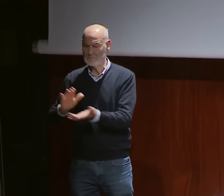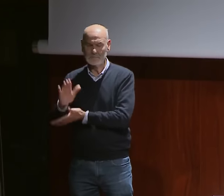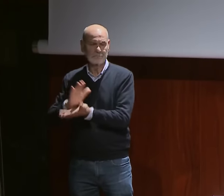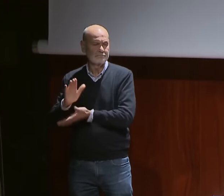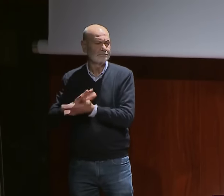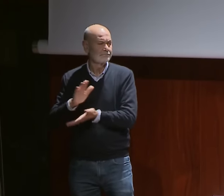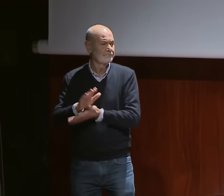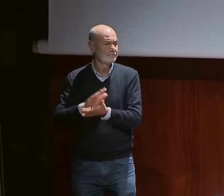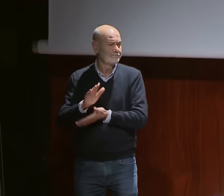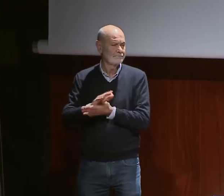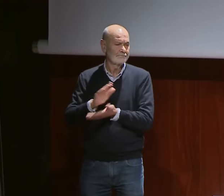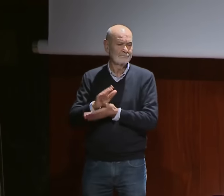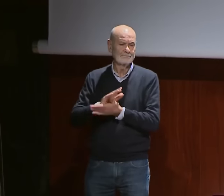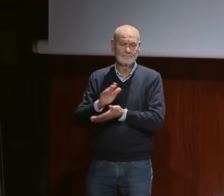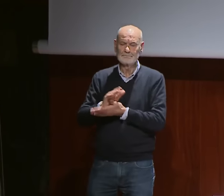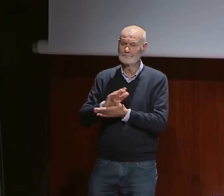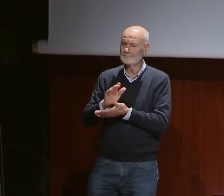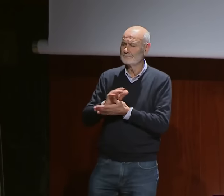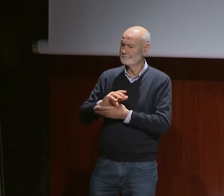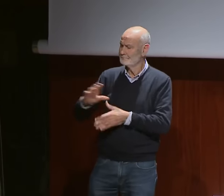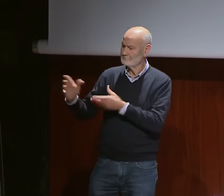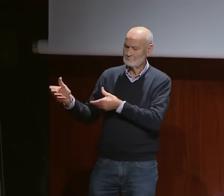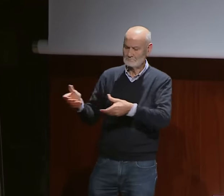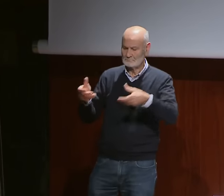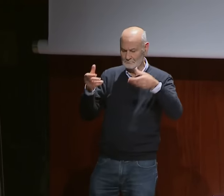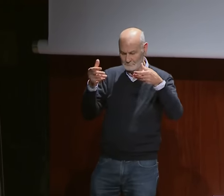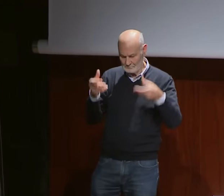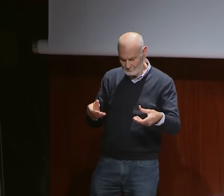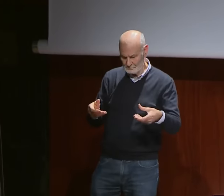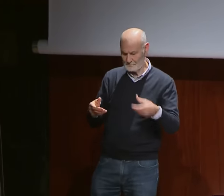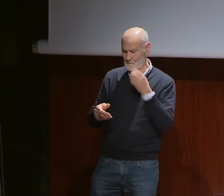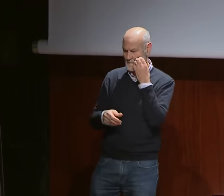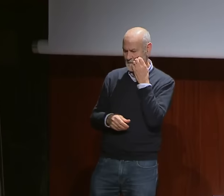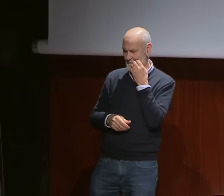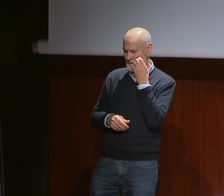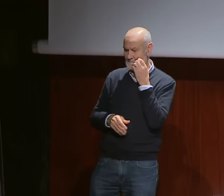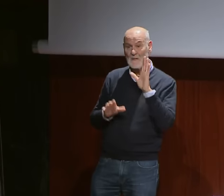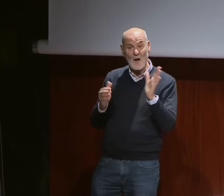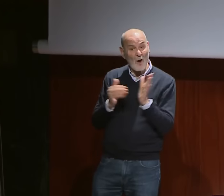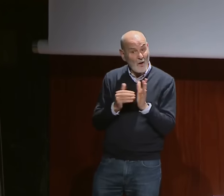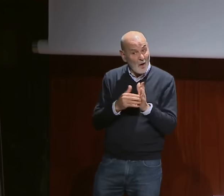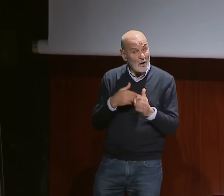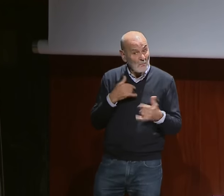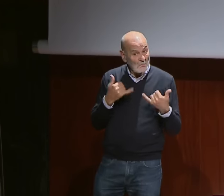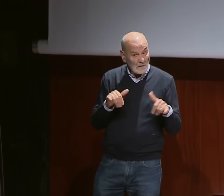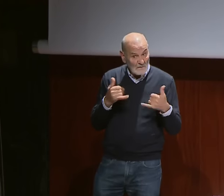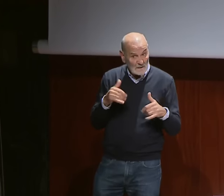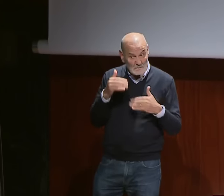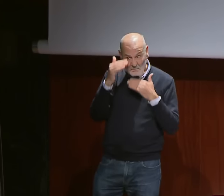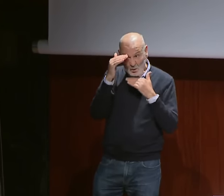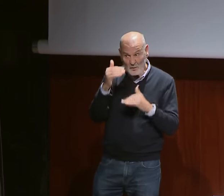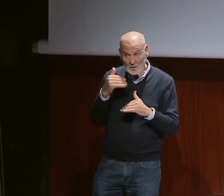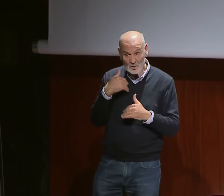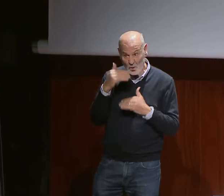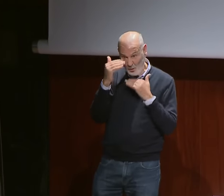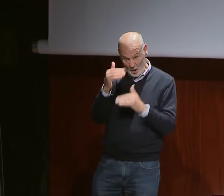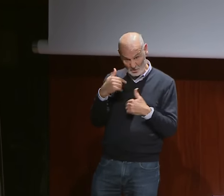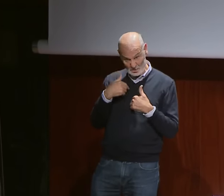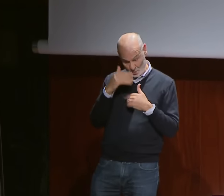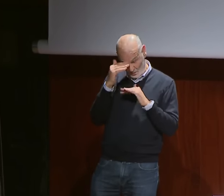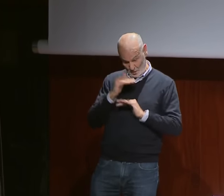Elle a éteint l'ordinateur. Enfin, on a évidemment imprimé le manuscrit. Elle a fermé l'ordinateur.